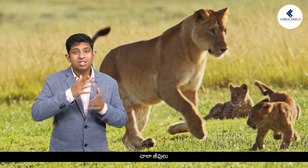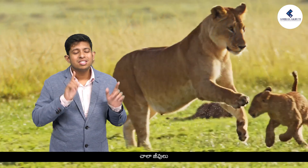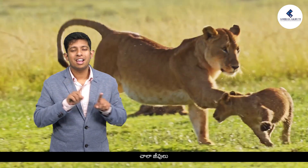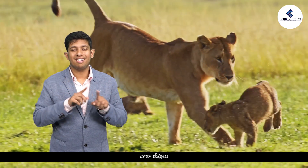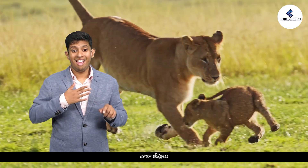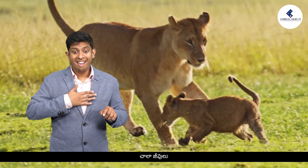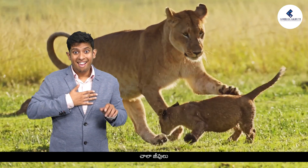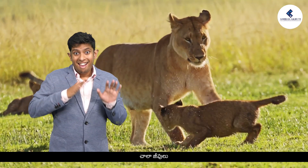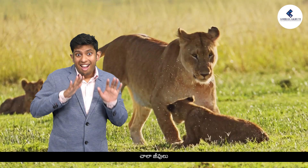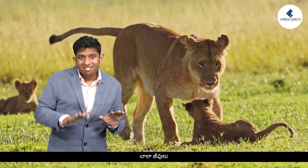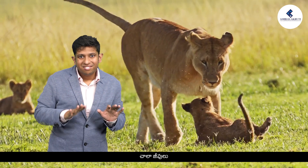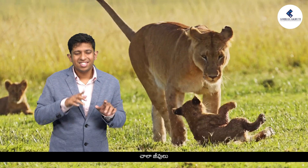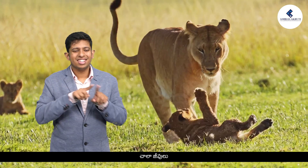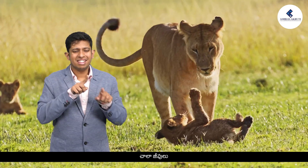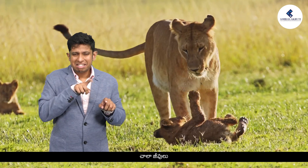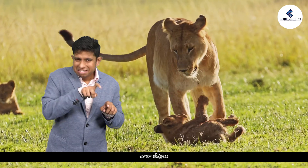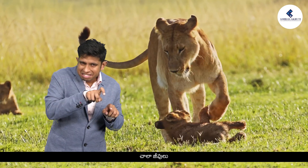చాలా జీవులు